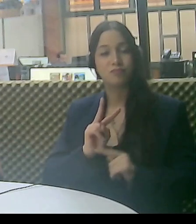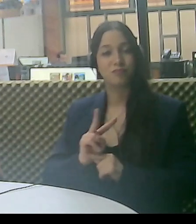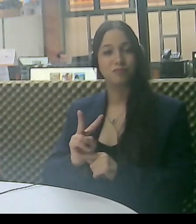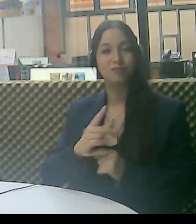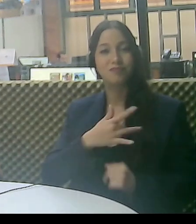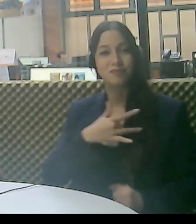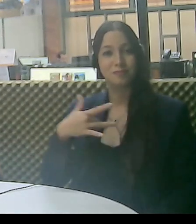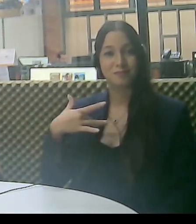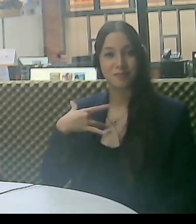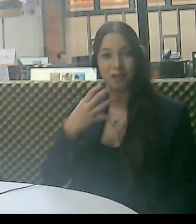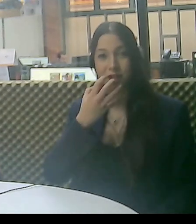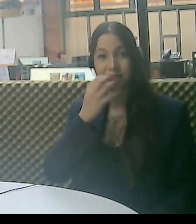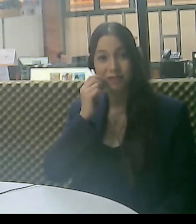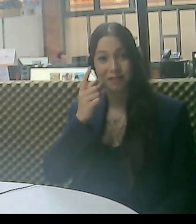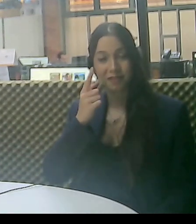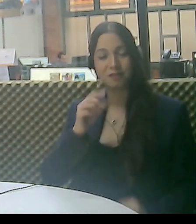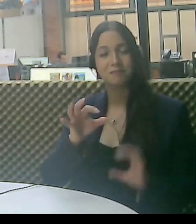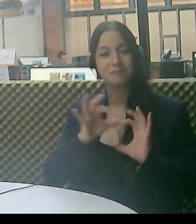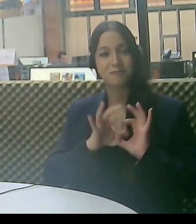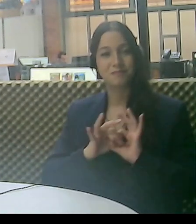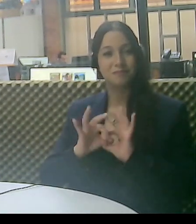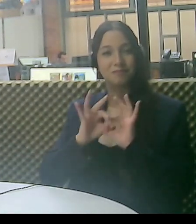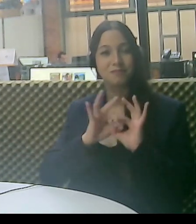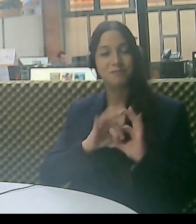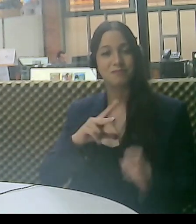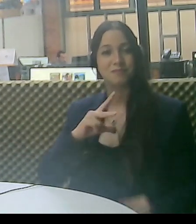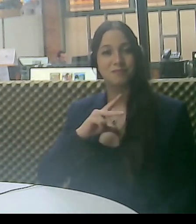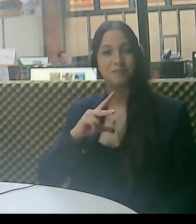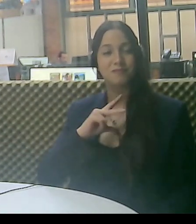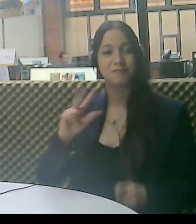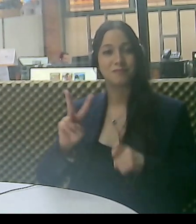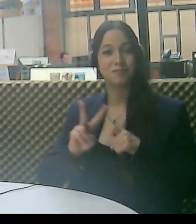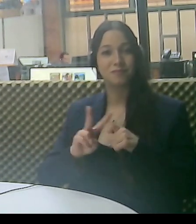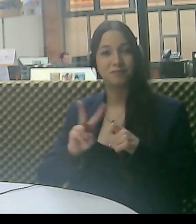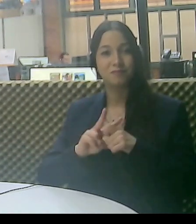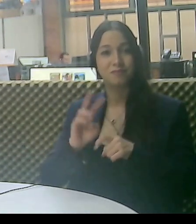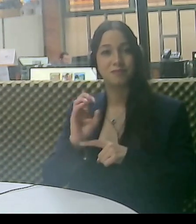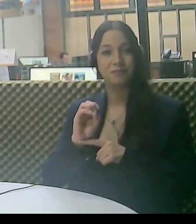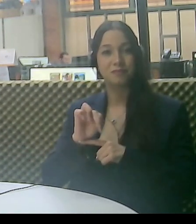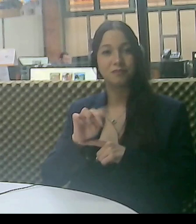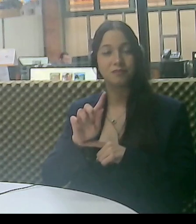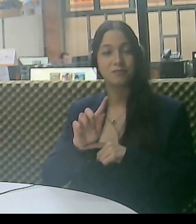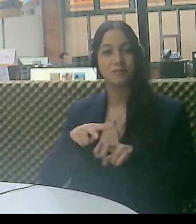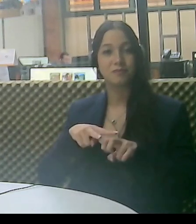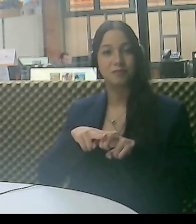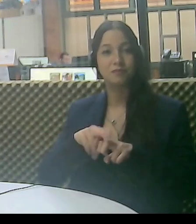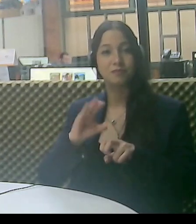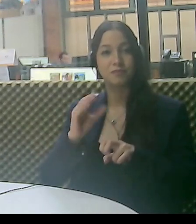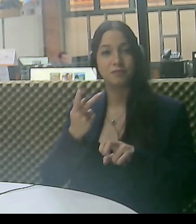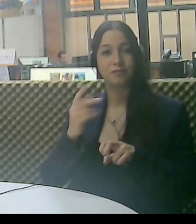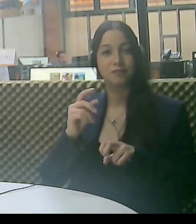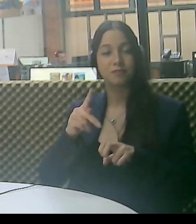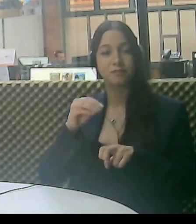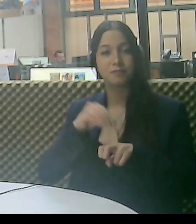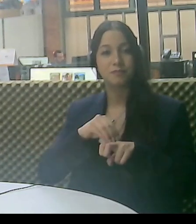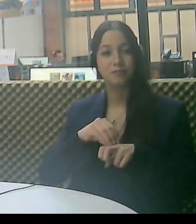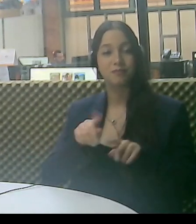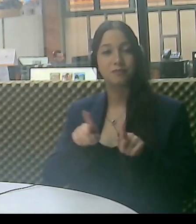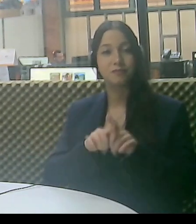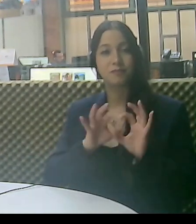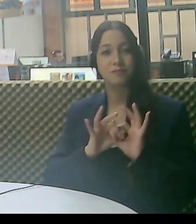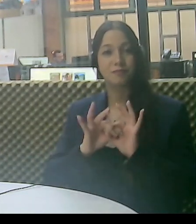turma. Anota aí, parceria com clínicas particulares e ONGs para castração e microchipagem. Convênio com o